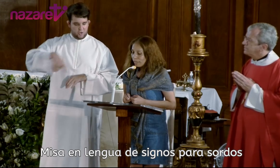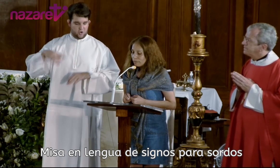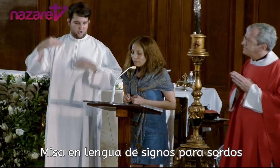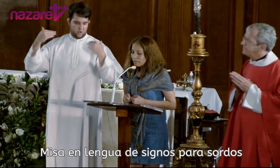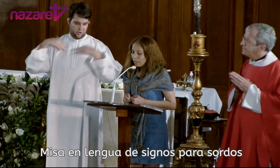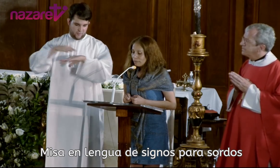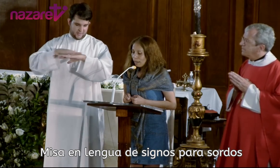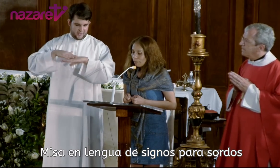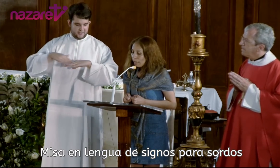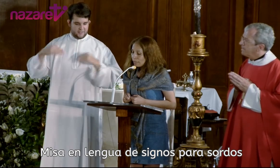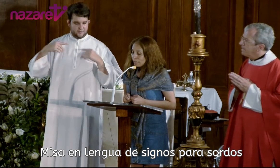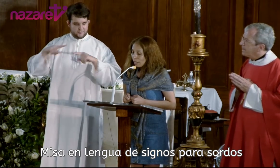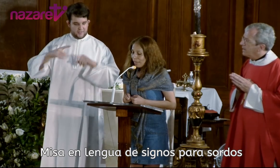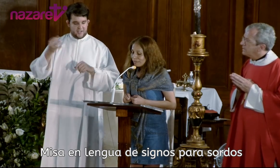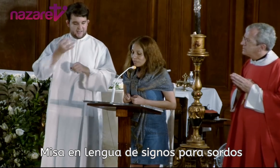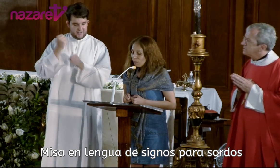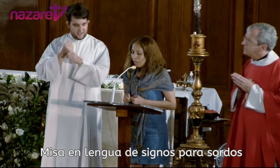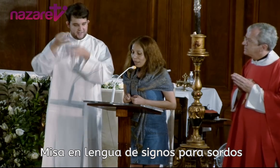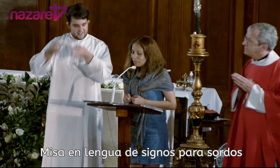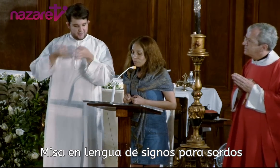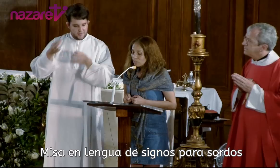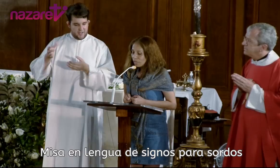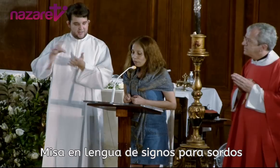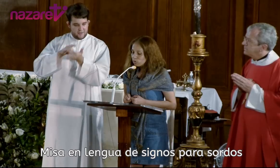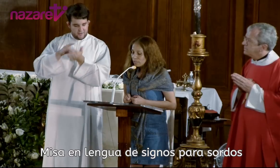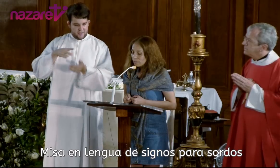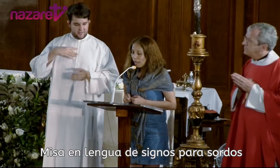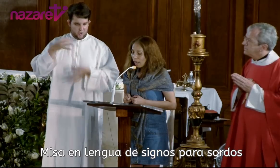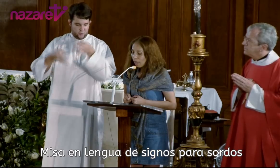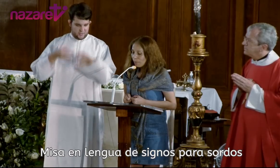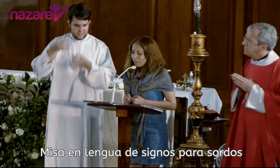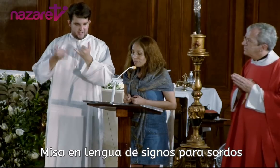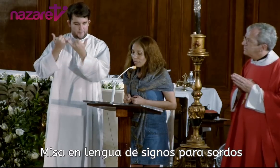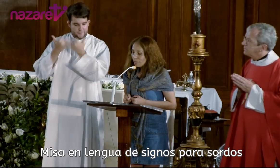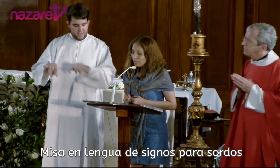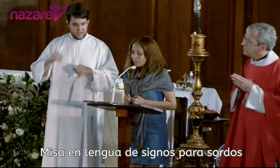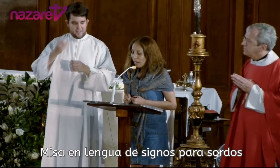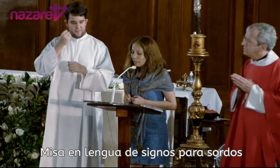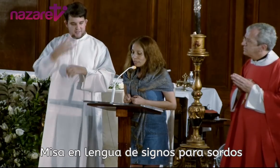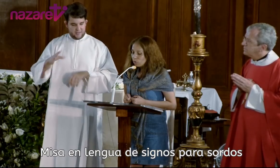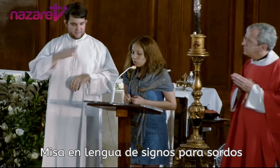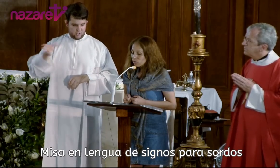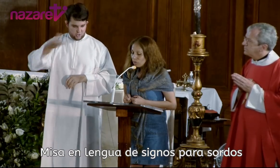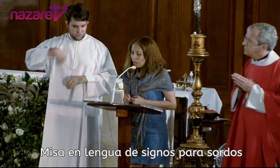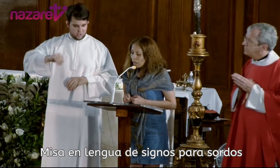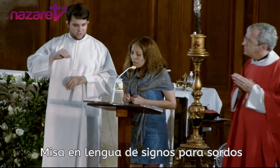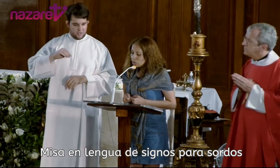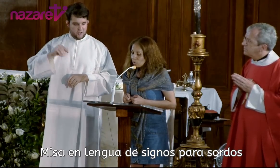gobernantes que trabajen siempre al servicio de la justicia, la paz y el bienestar de todos, sobre